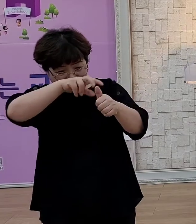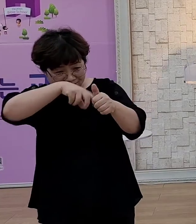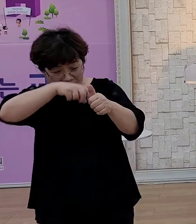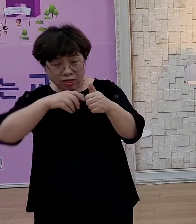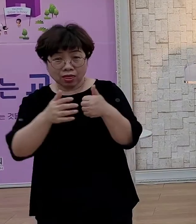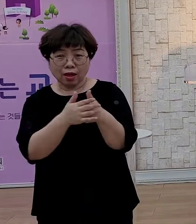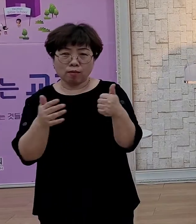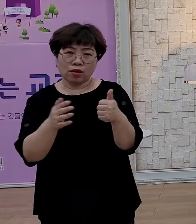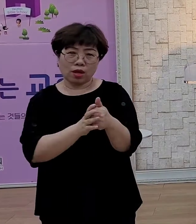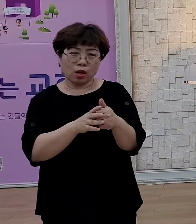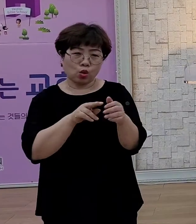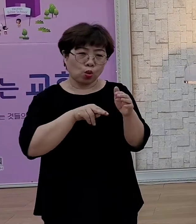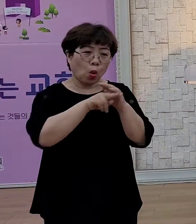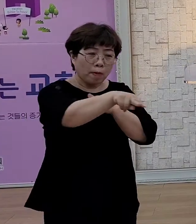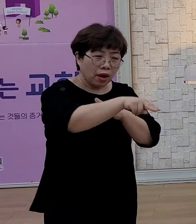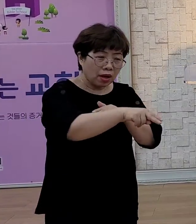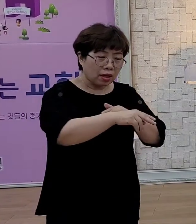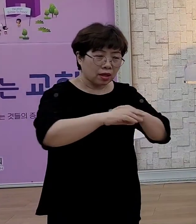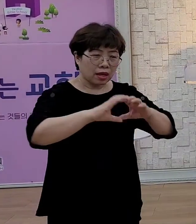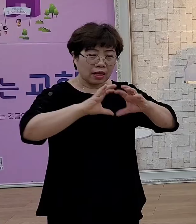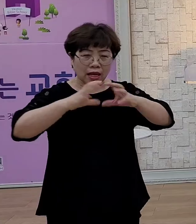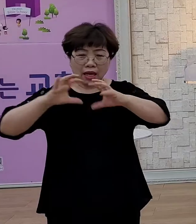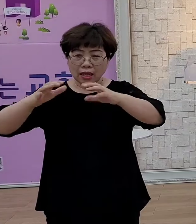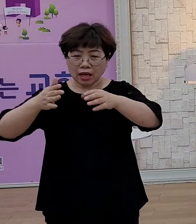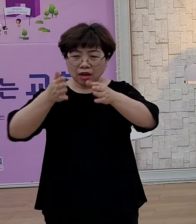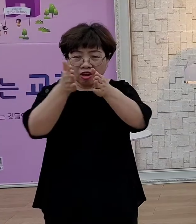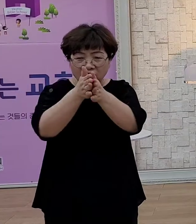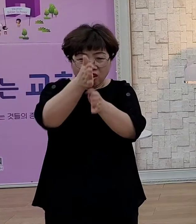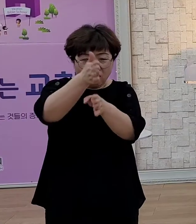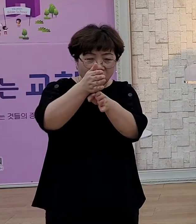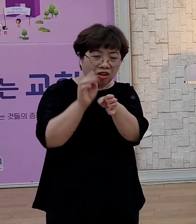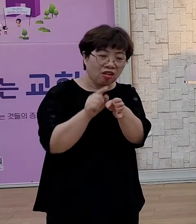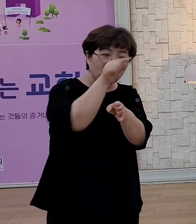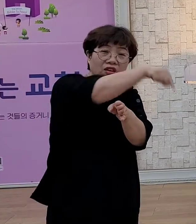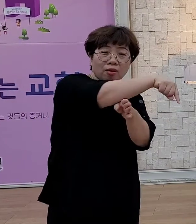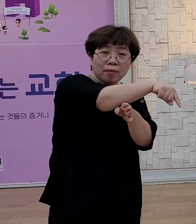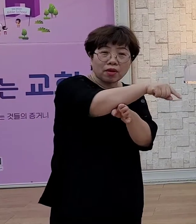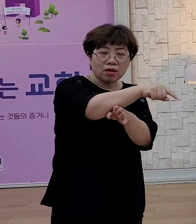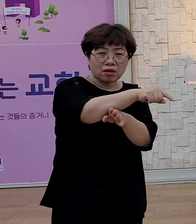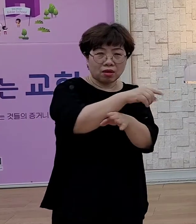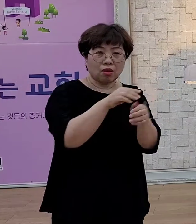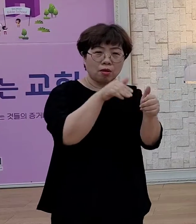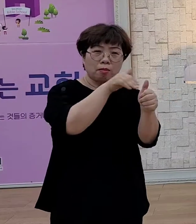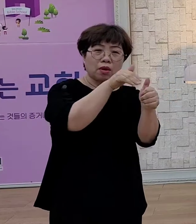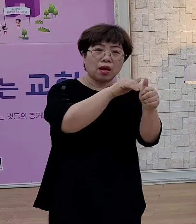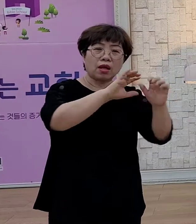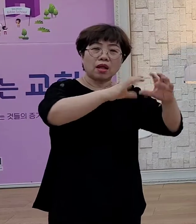그래서 국경을 넘어서 블레셋 왕에게 가서 무릎을 꿇고 망명하겠다.